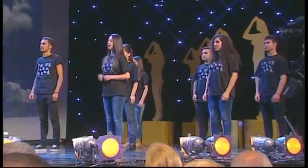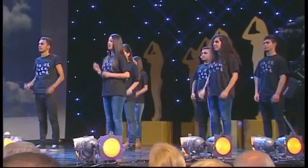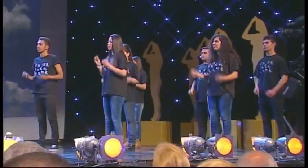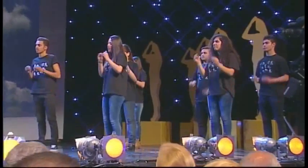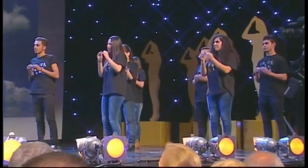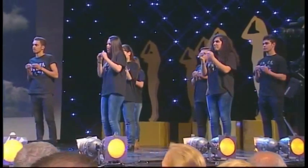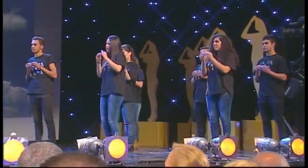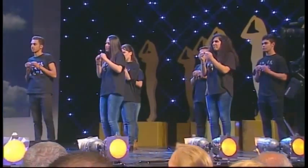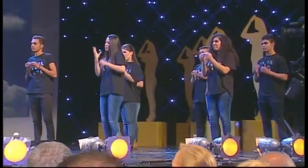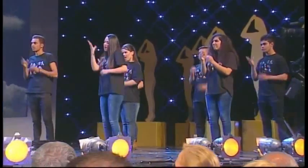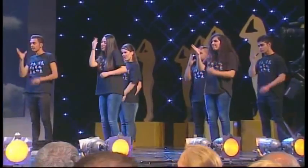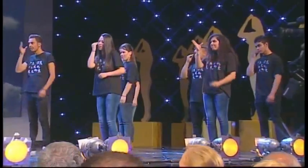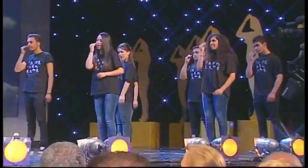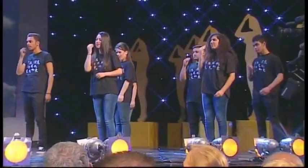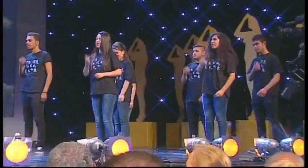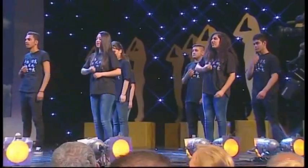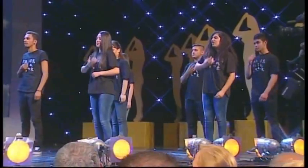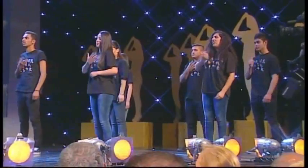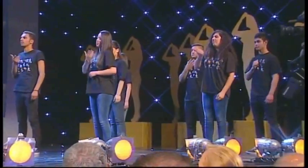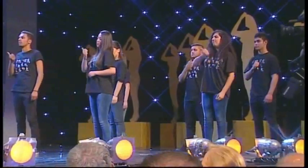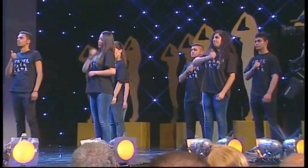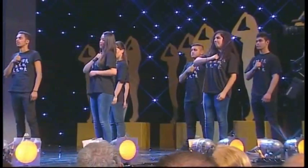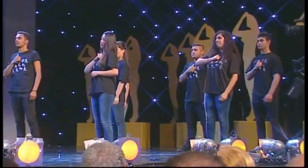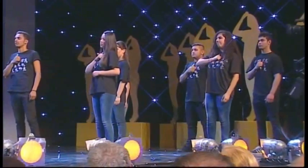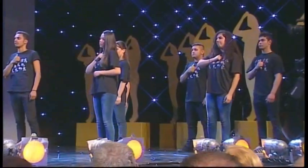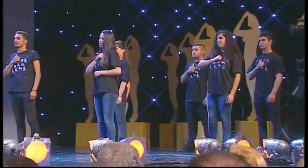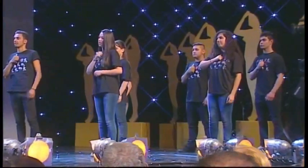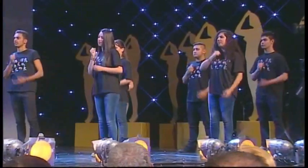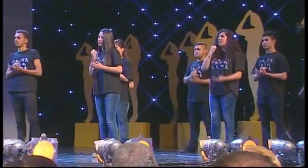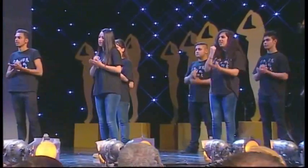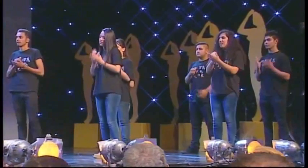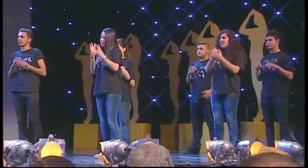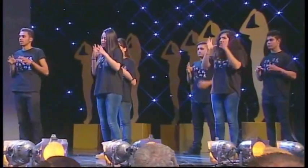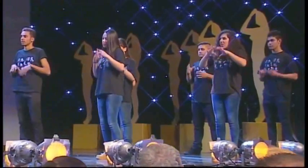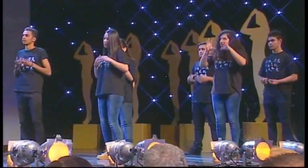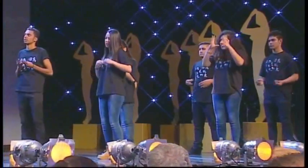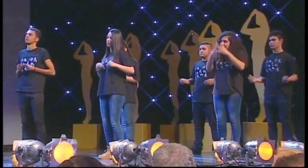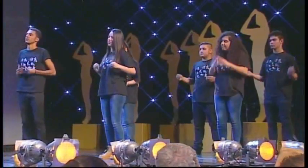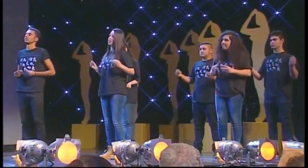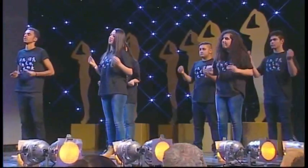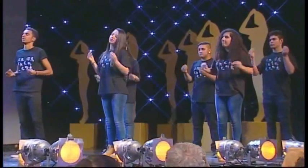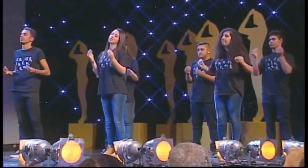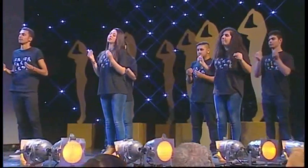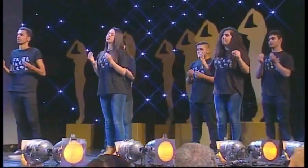Το πλήθος με έχει μάθει να με μόνη και η βροχή να με στεγνώνει.